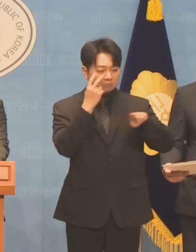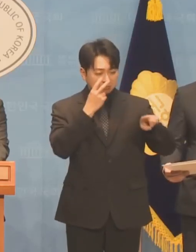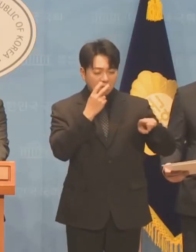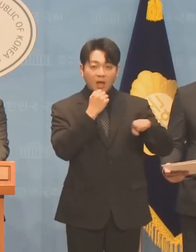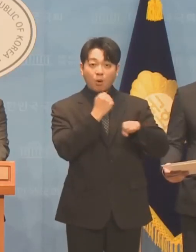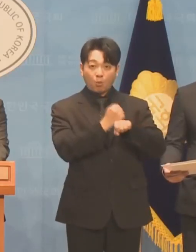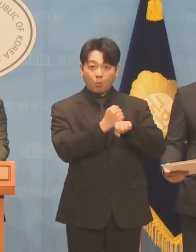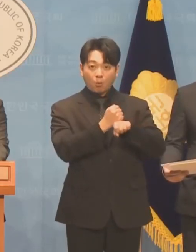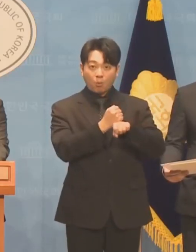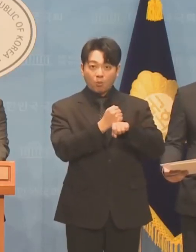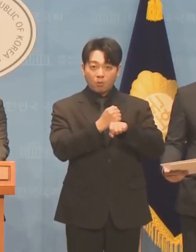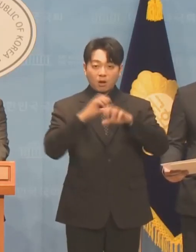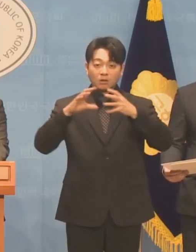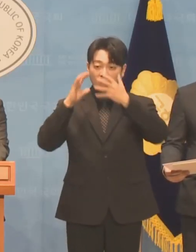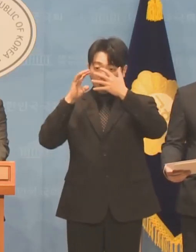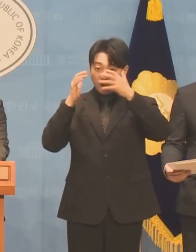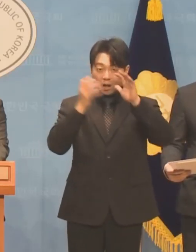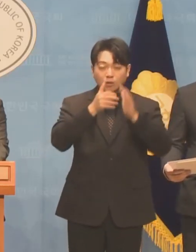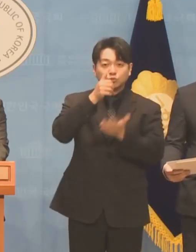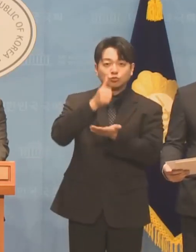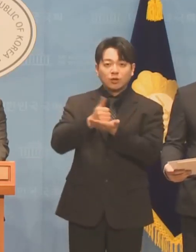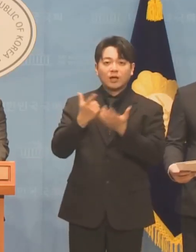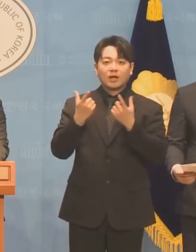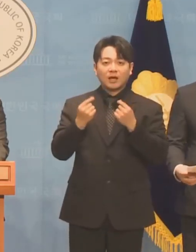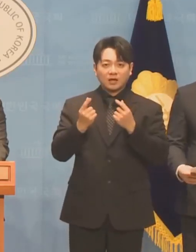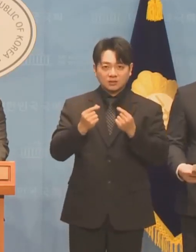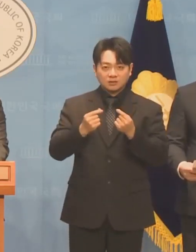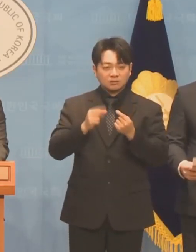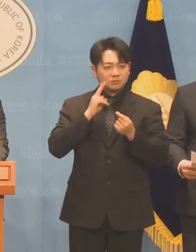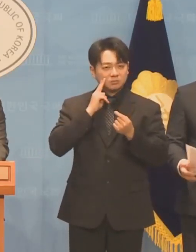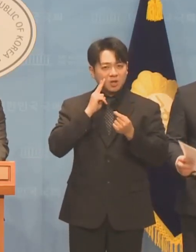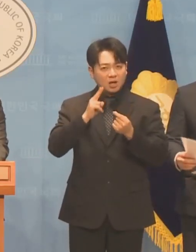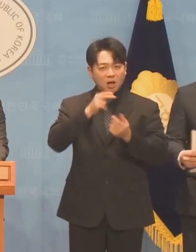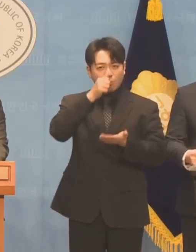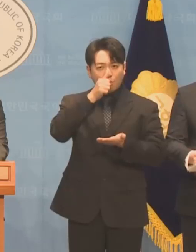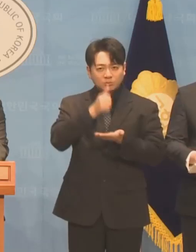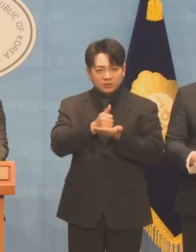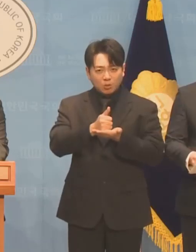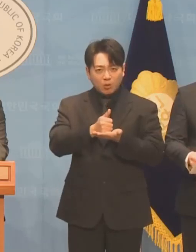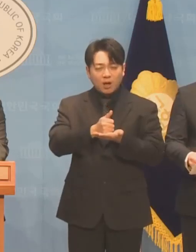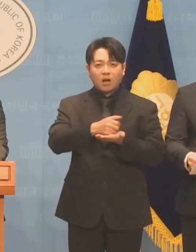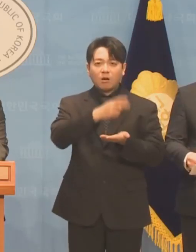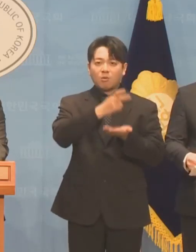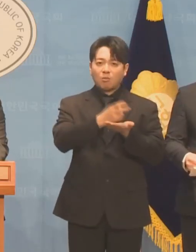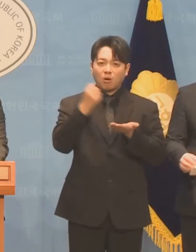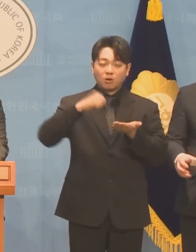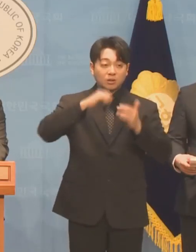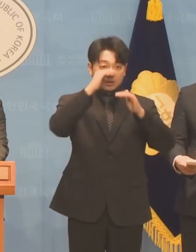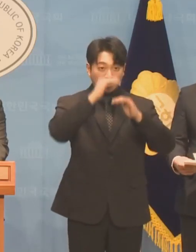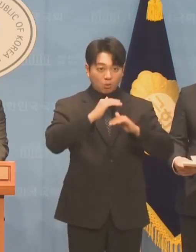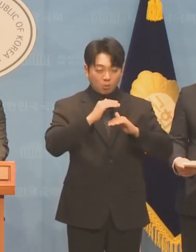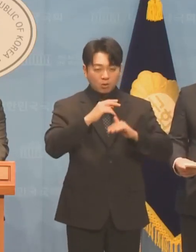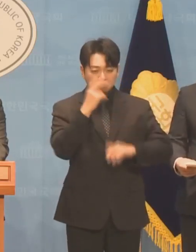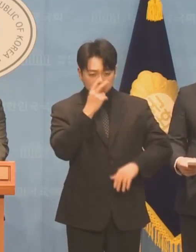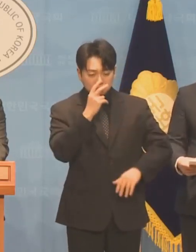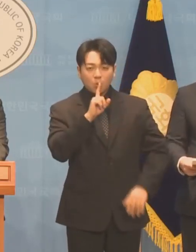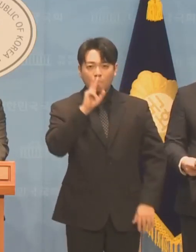저촉되는 심각한 허위 정보를 고발하겠다라는 것이 목적입니다.